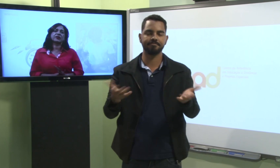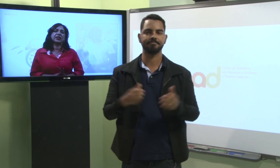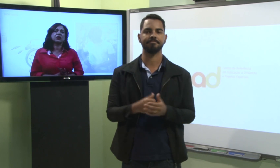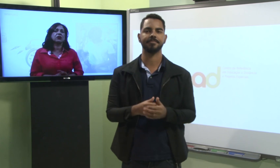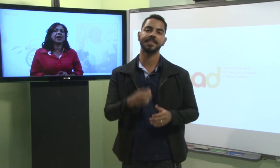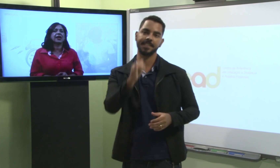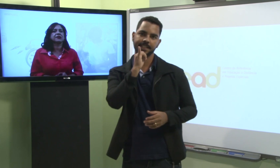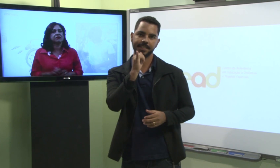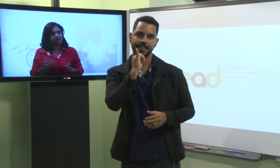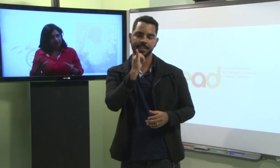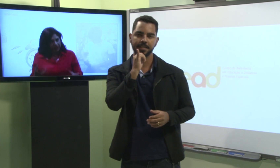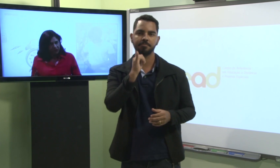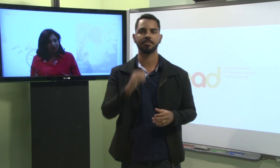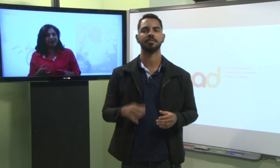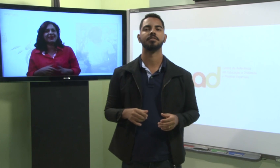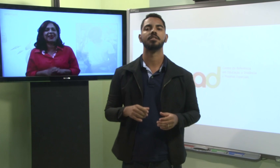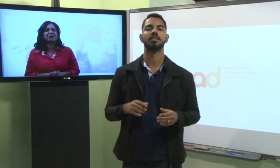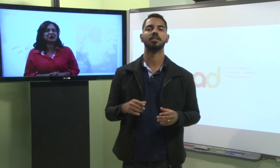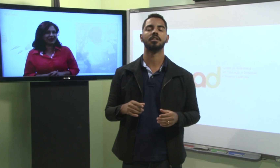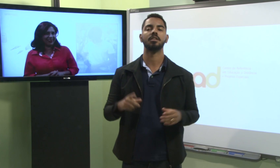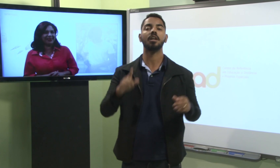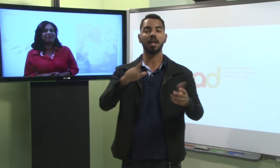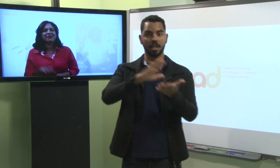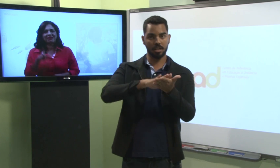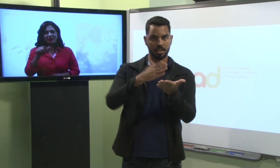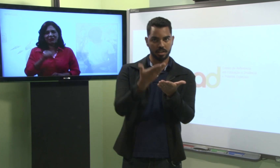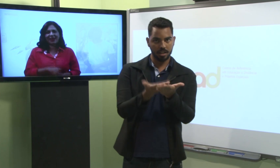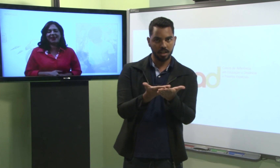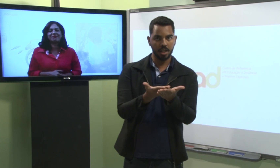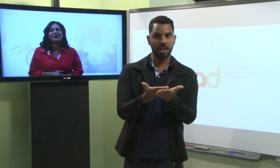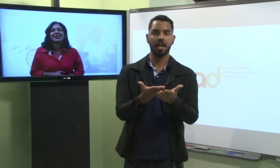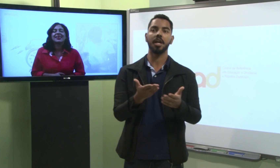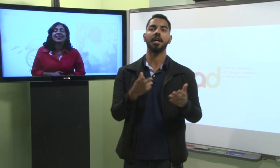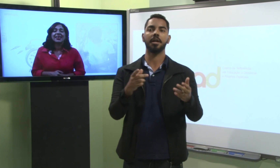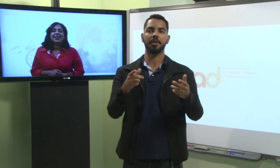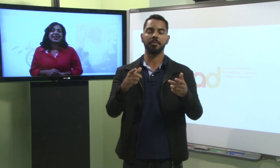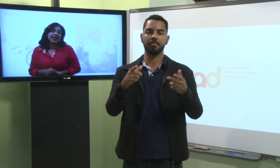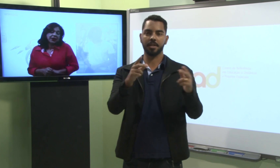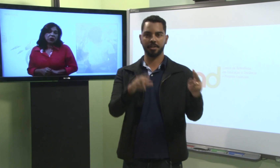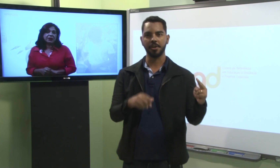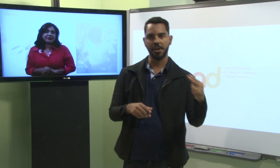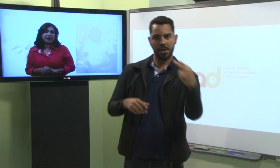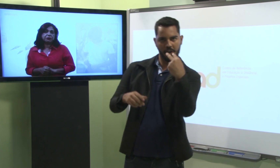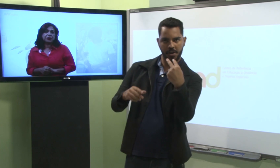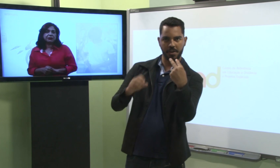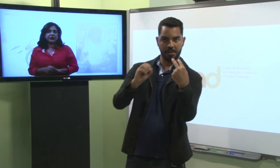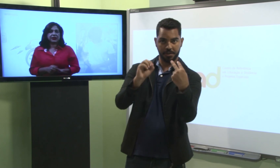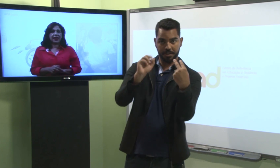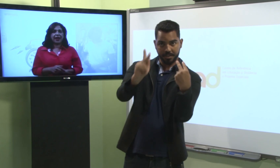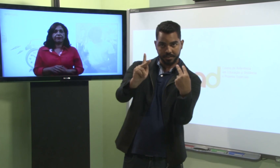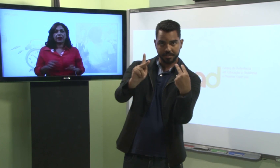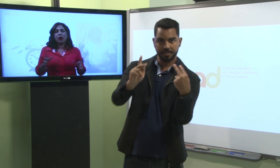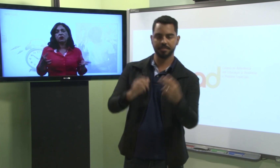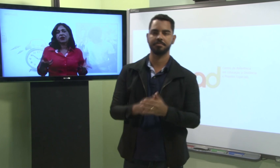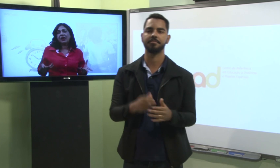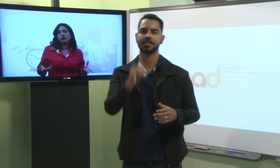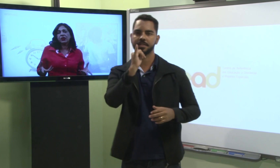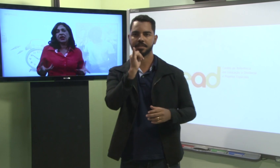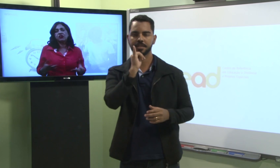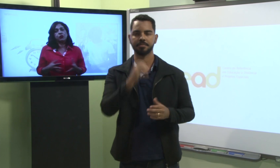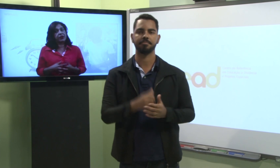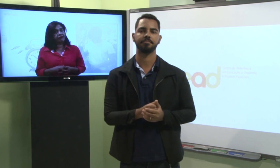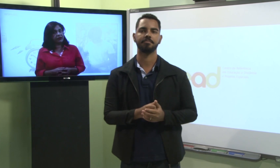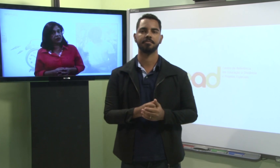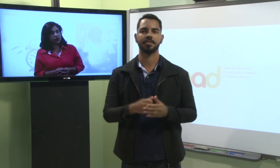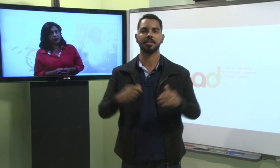assim gostaria que olhasse para o nosso intérprete, ok? Vamos lá? Como exemplos podemos citar as